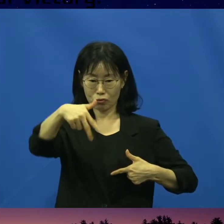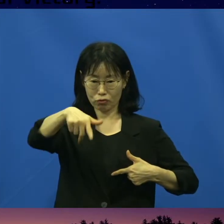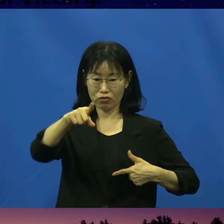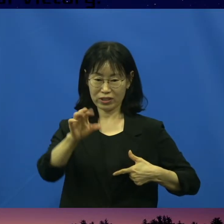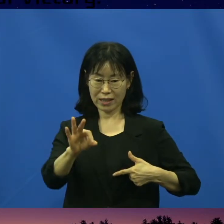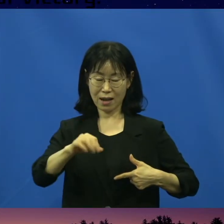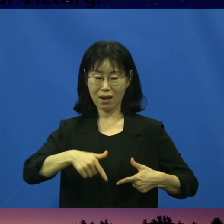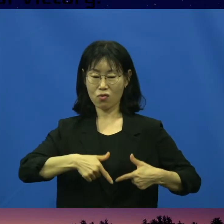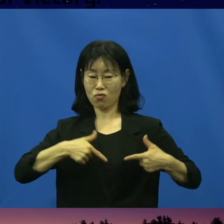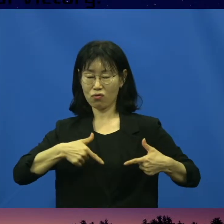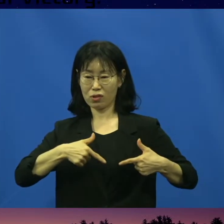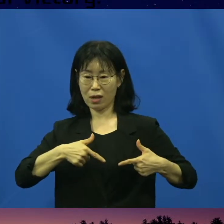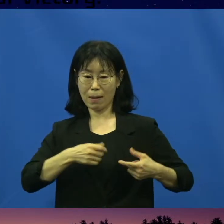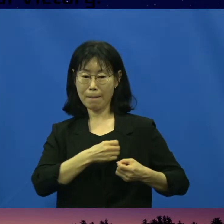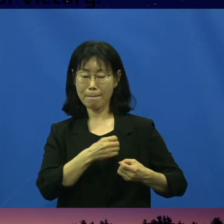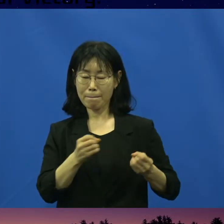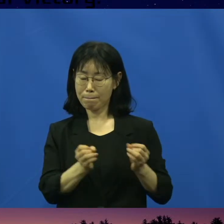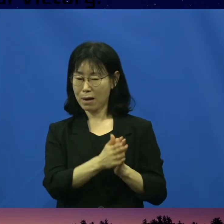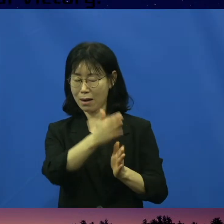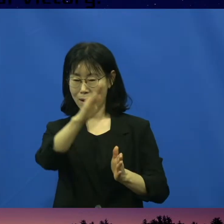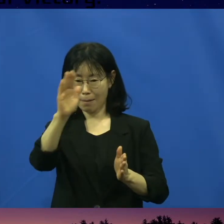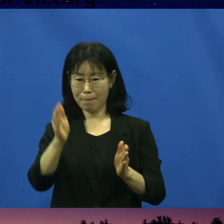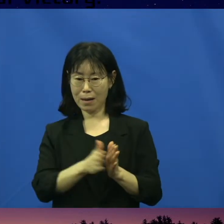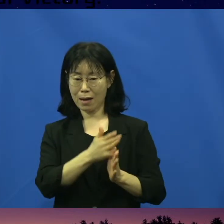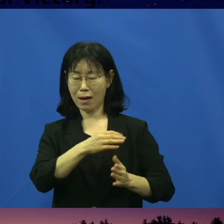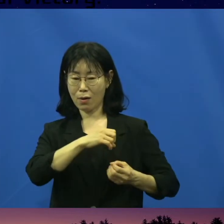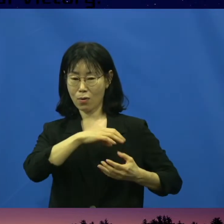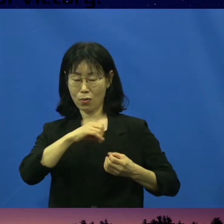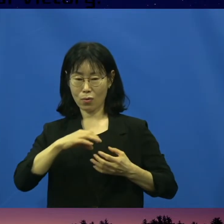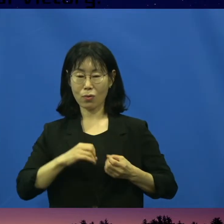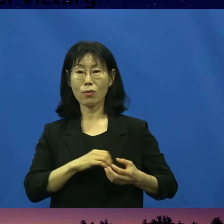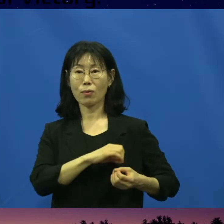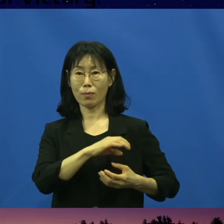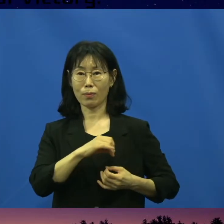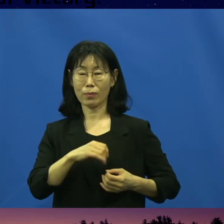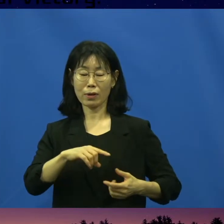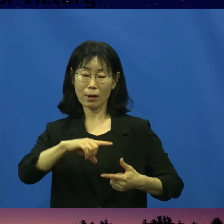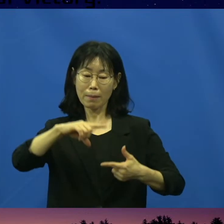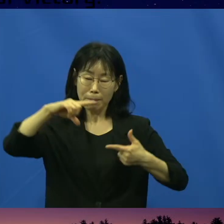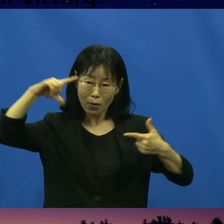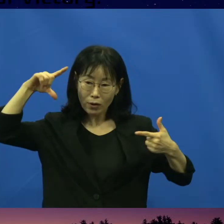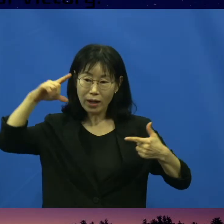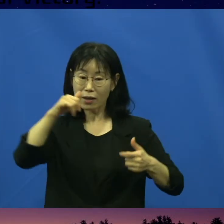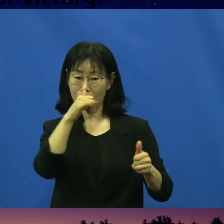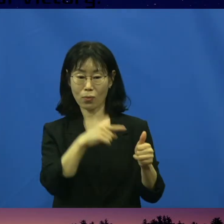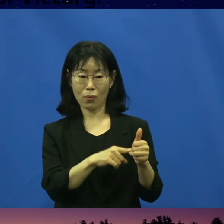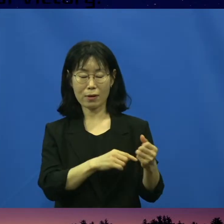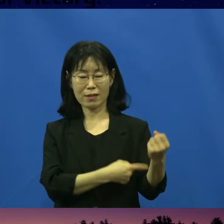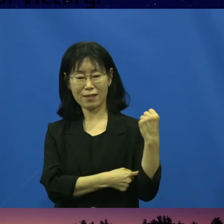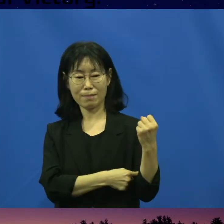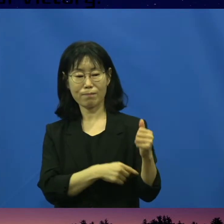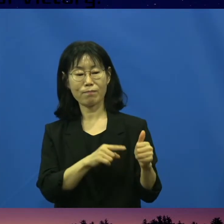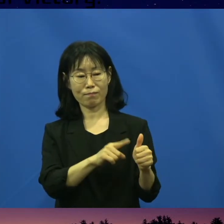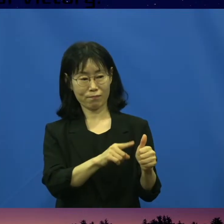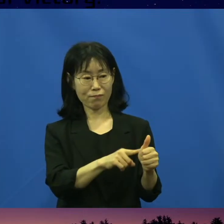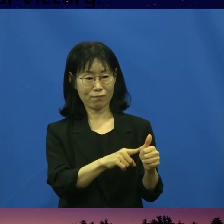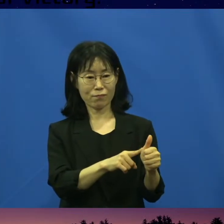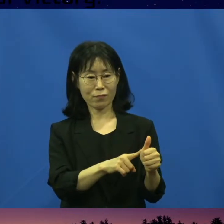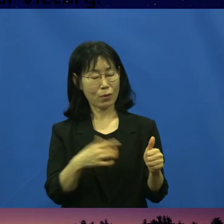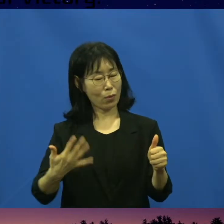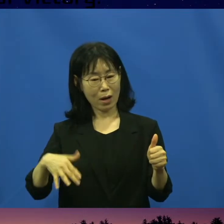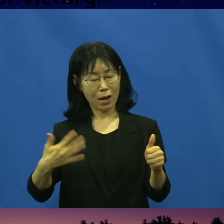그러니까 이 뭐예요? 이 나아만 장군은 돈도 가졌고 명예도 가졌고 권력도 가지고 있는 거. 와, 대단한